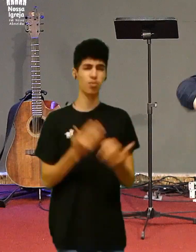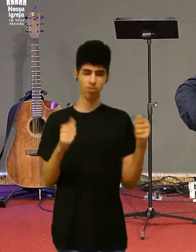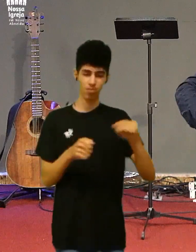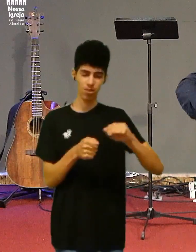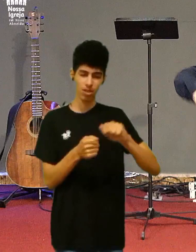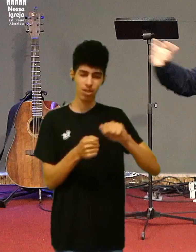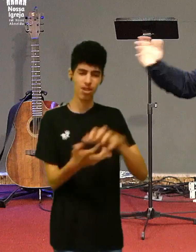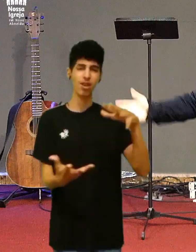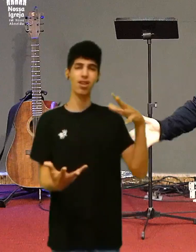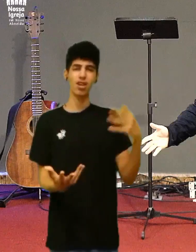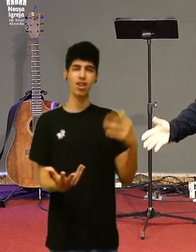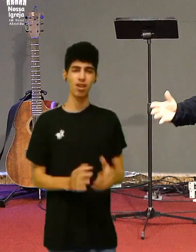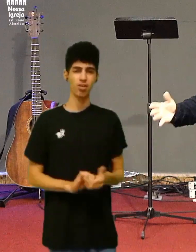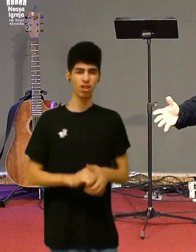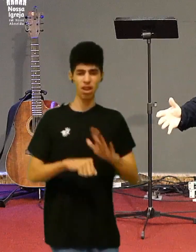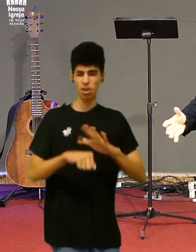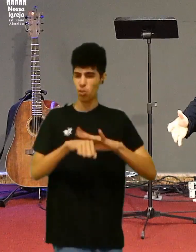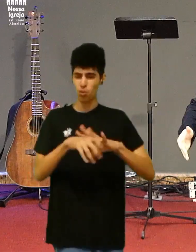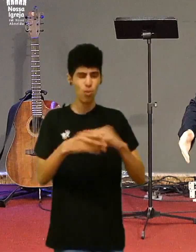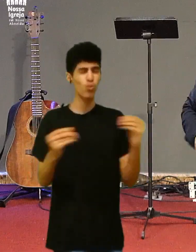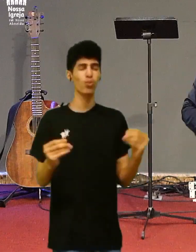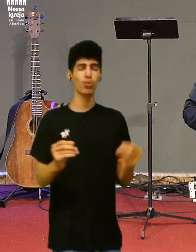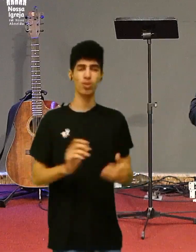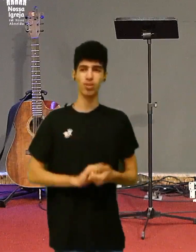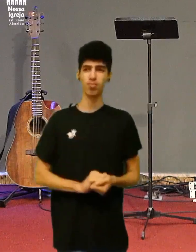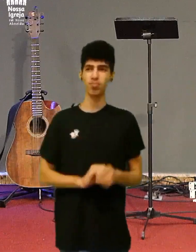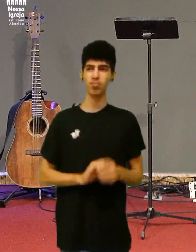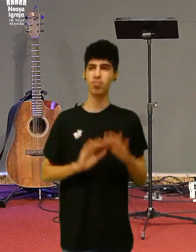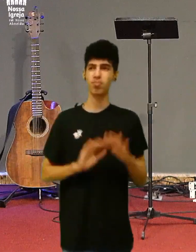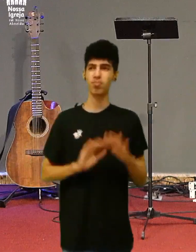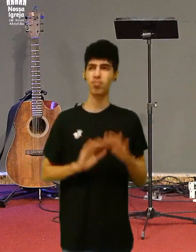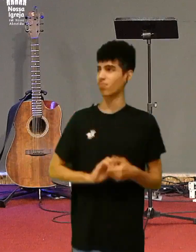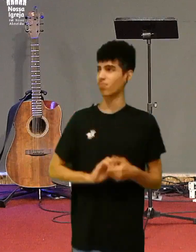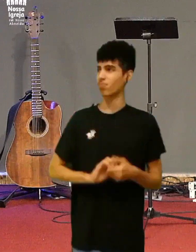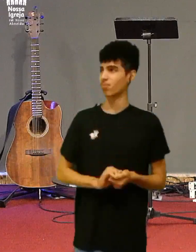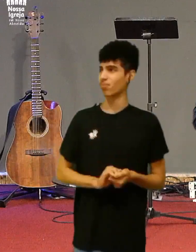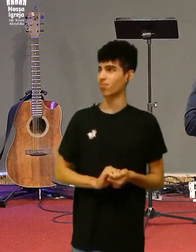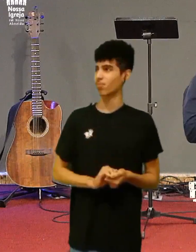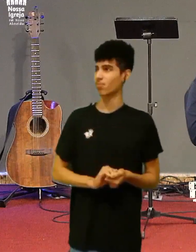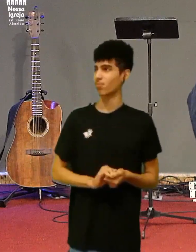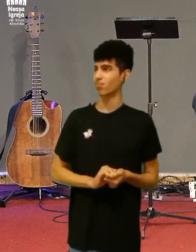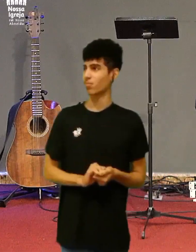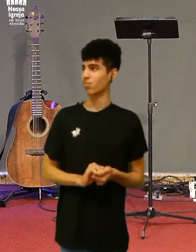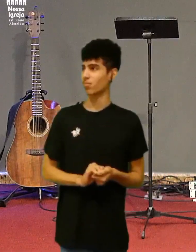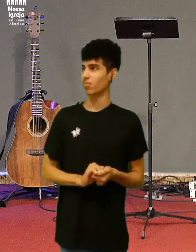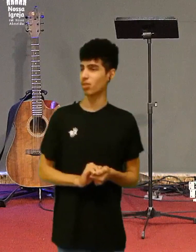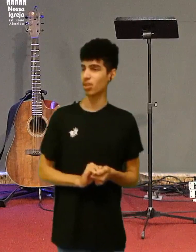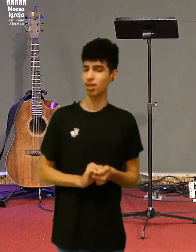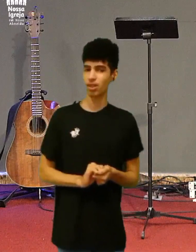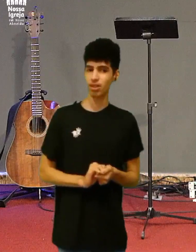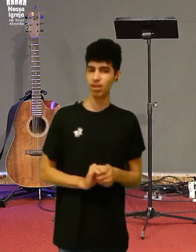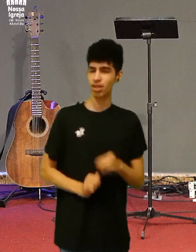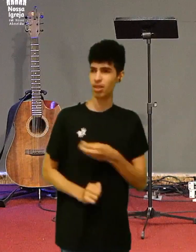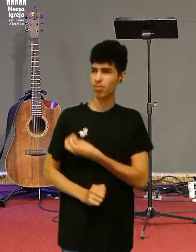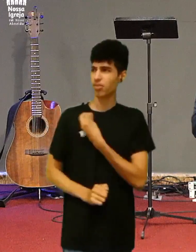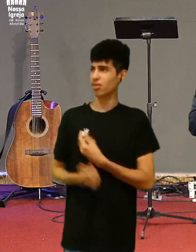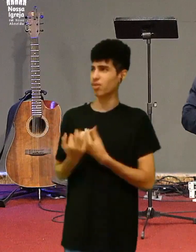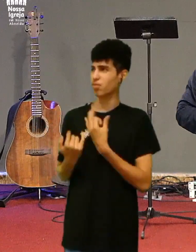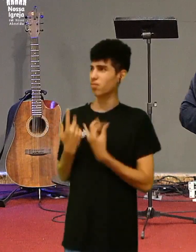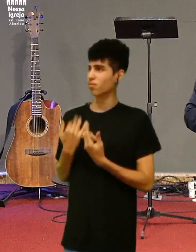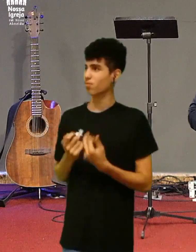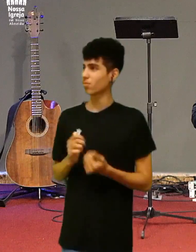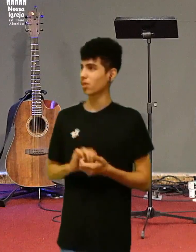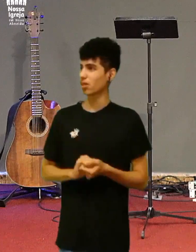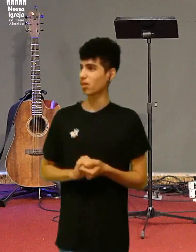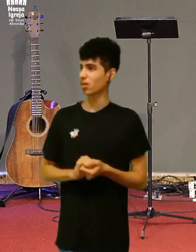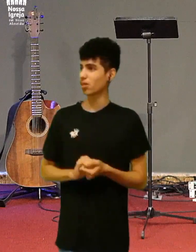meia acontece uma cura espetacular, mas, meus irmãos, existem relatos de avivamento que numa só noite, uma parede inteira